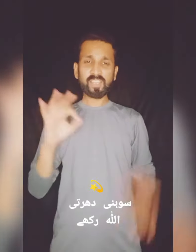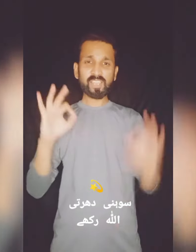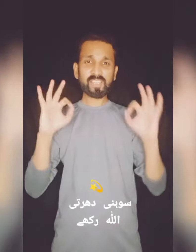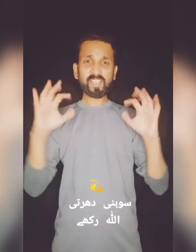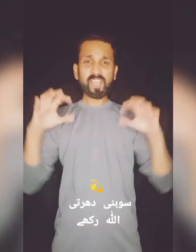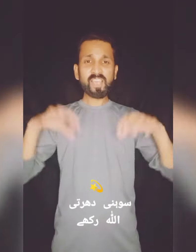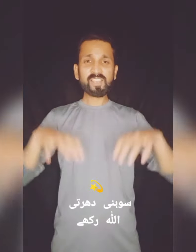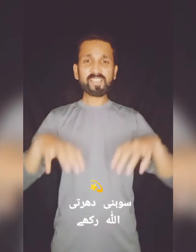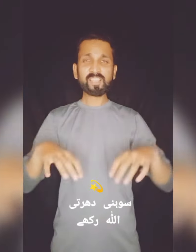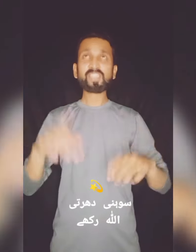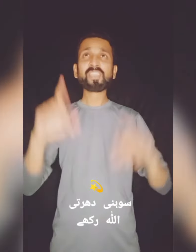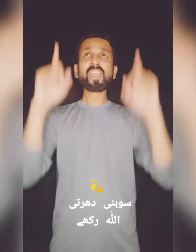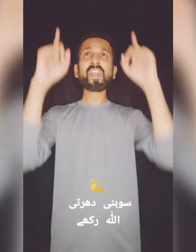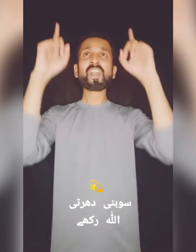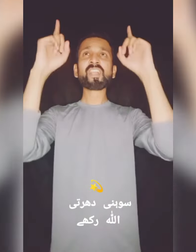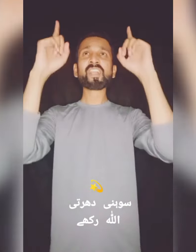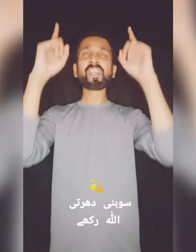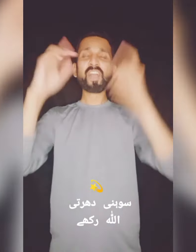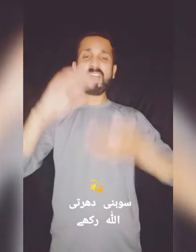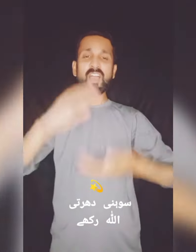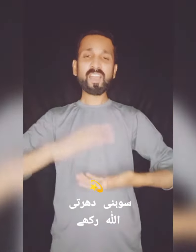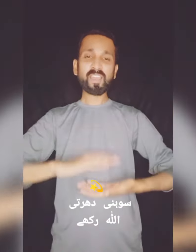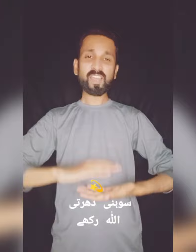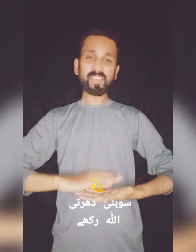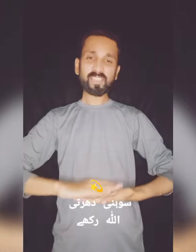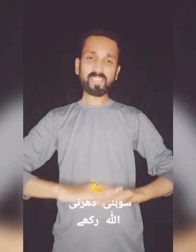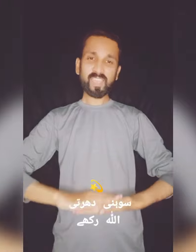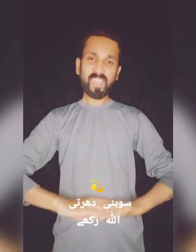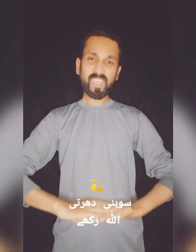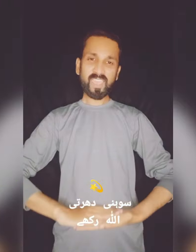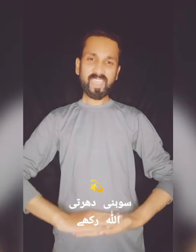सोनी धरती अल्लाह रखे।